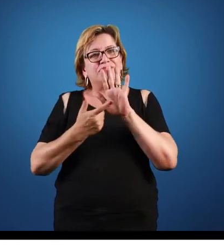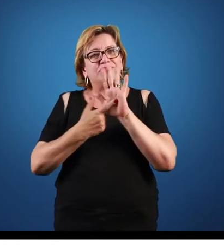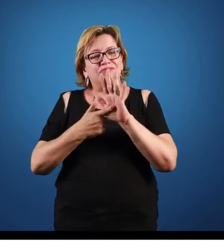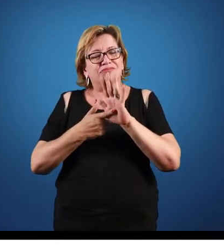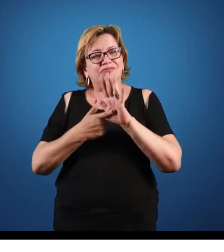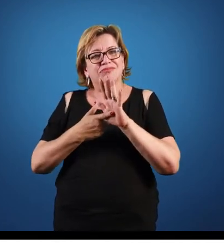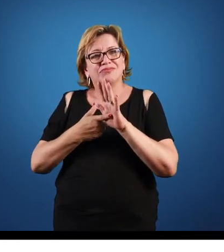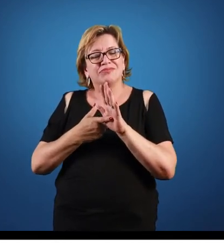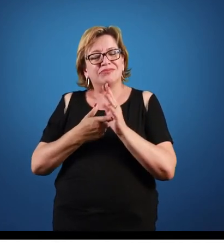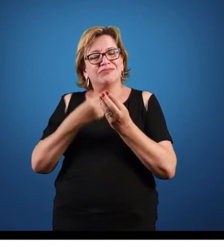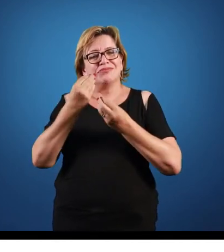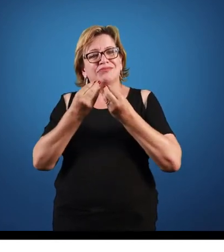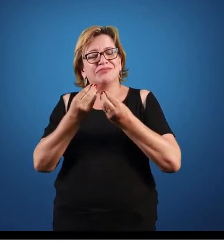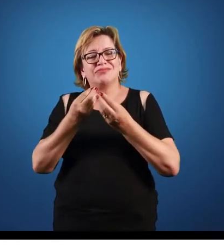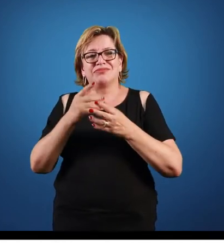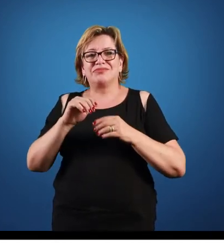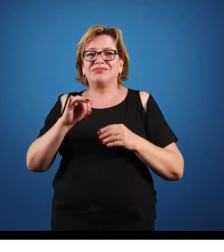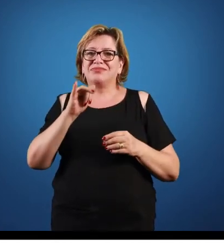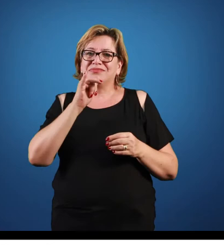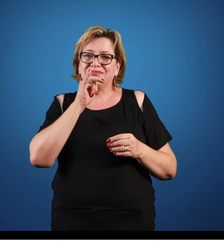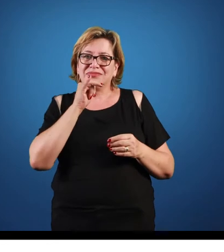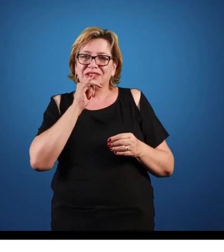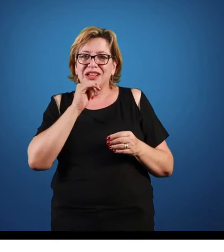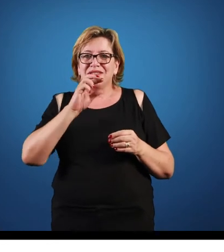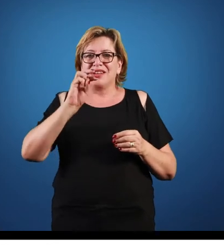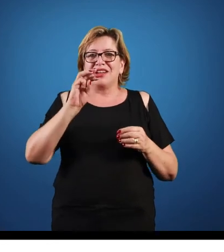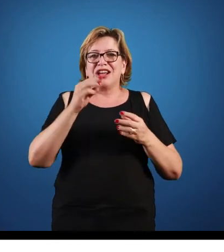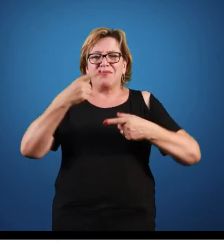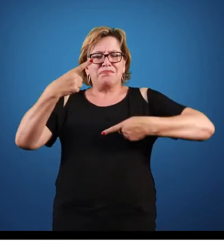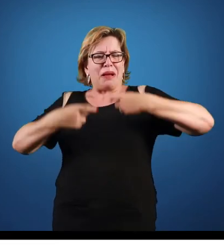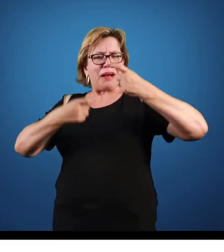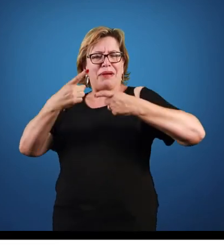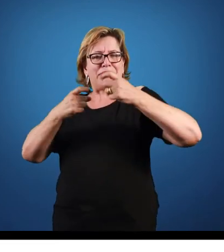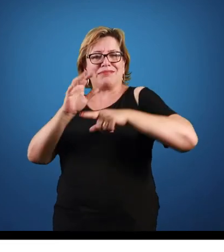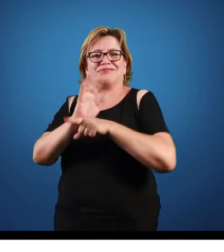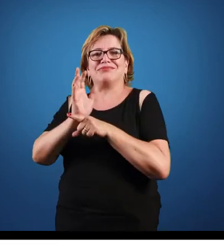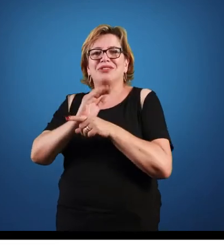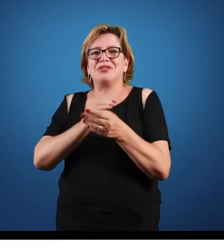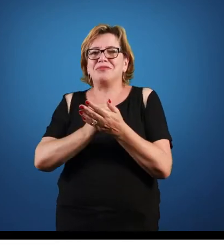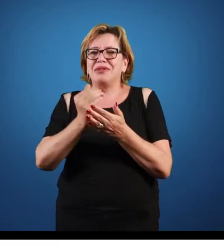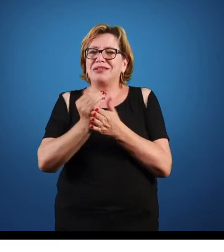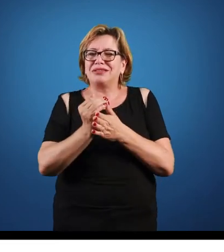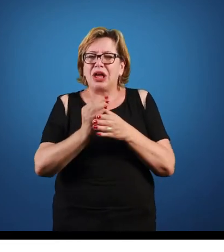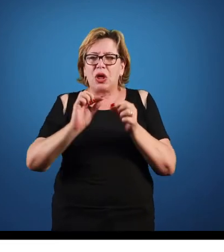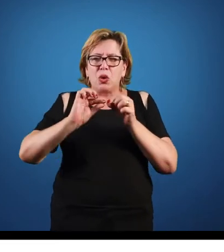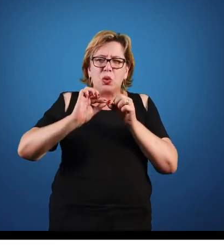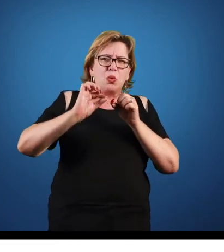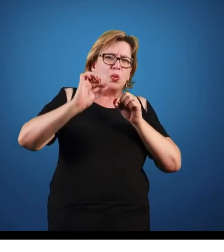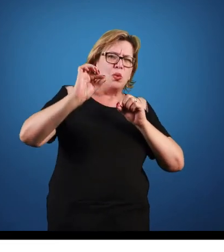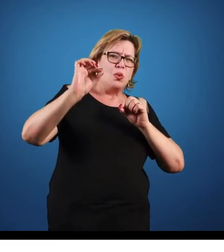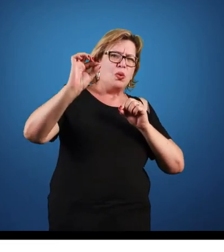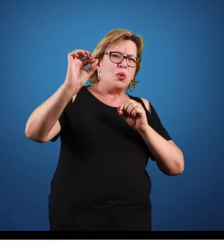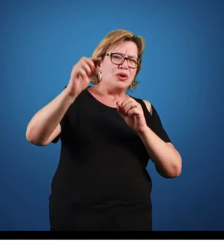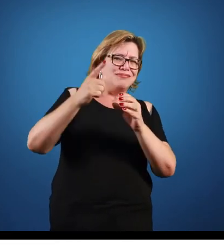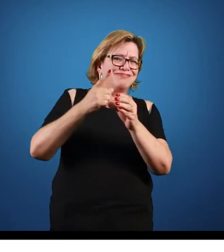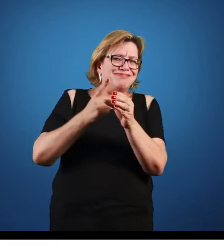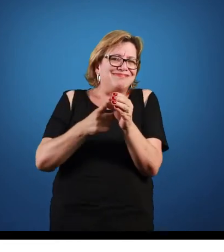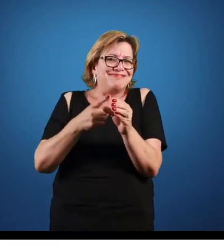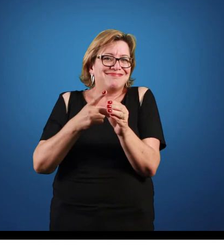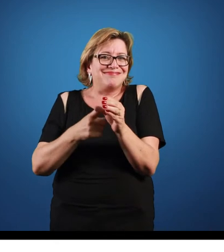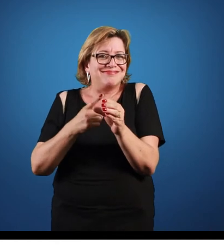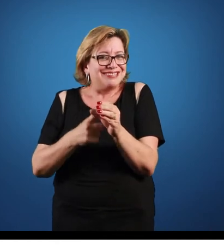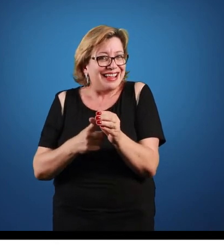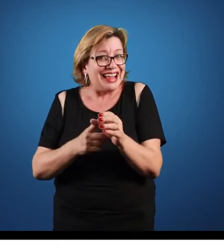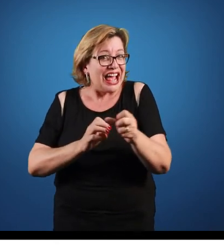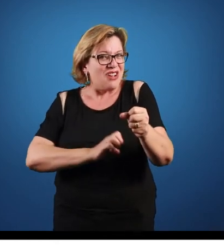de uma determinada cena de um filme no caso um filme do oeste por exemplo quando ele começa geralmente começa mostrando uma cidade ao longe